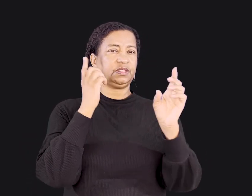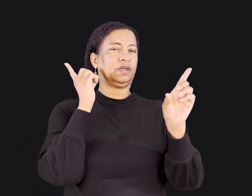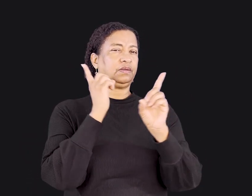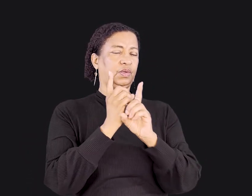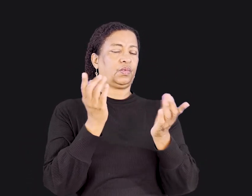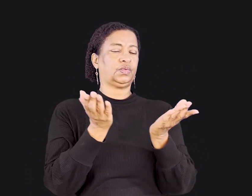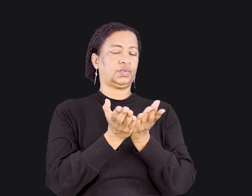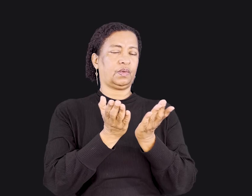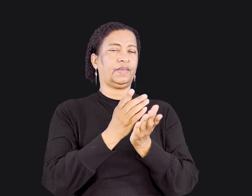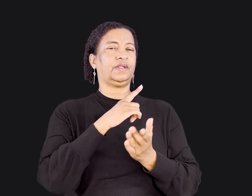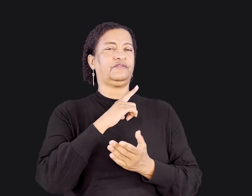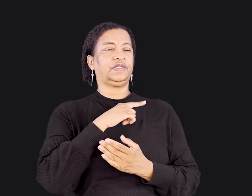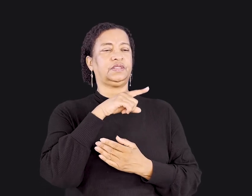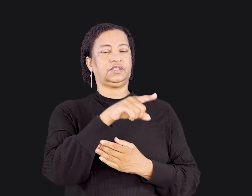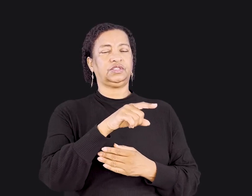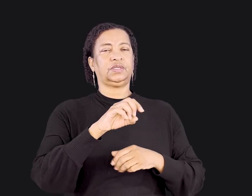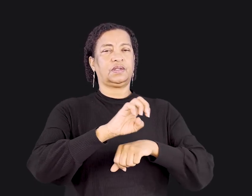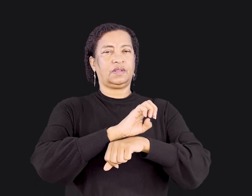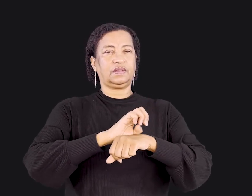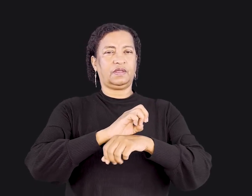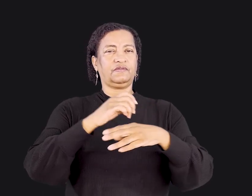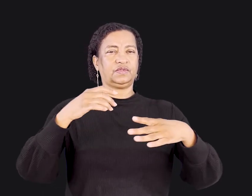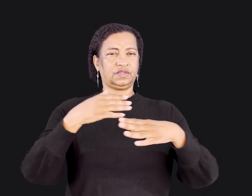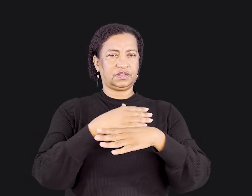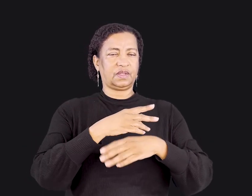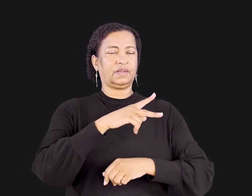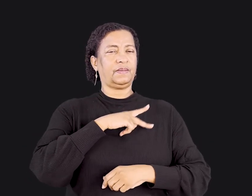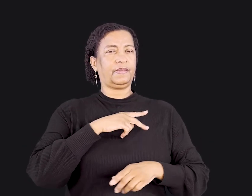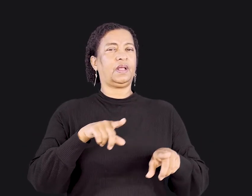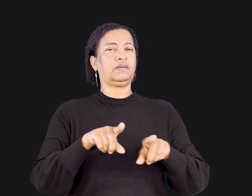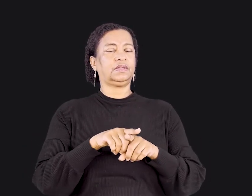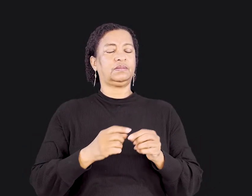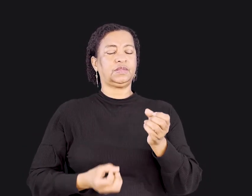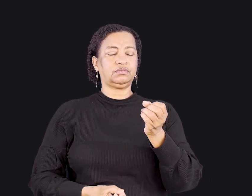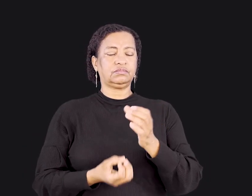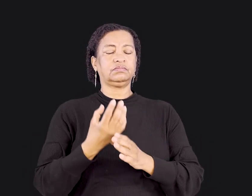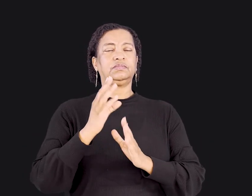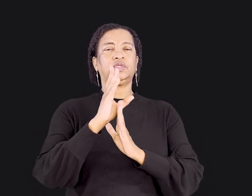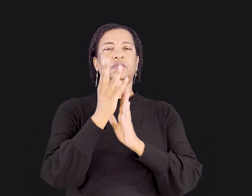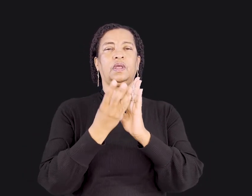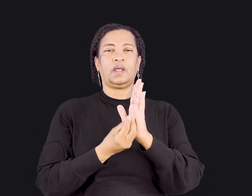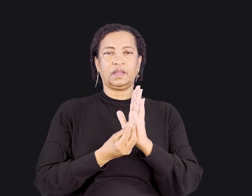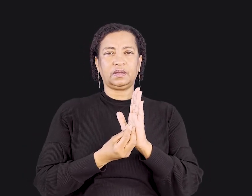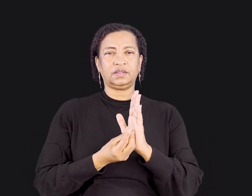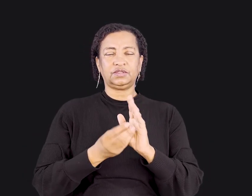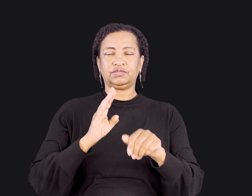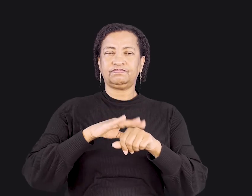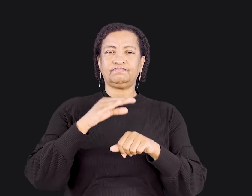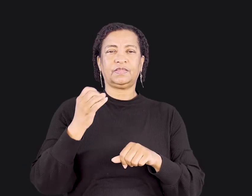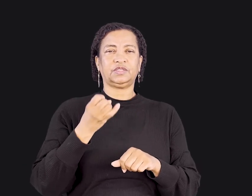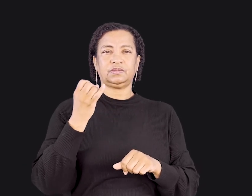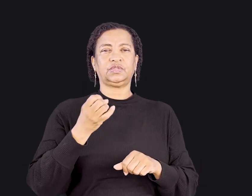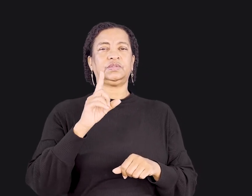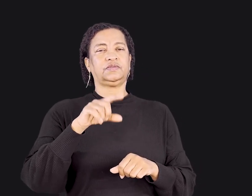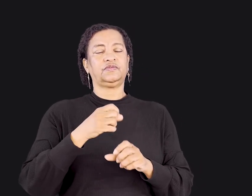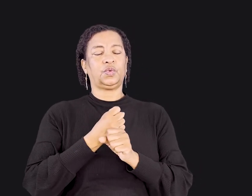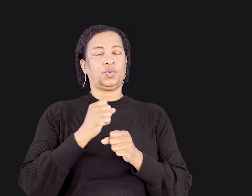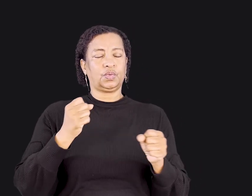a palavra que ele tinha em Éfeso, Paulo também plantou uma das suas igrejas mais frutíferas. Ele foi um grande plantador